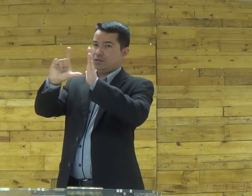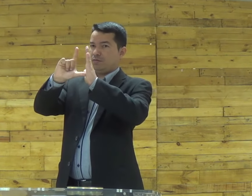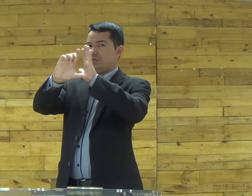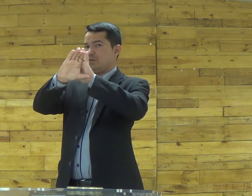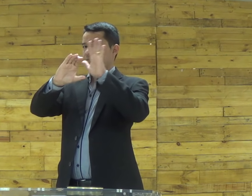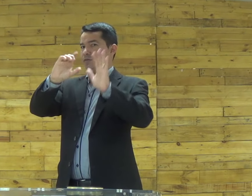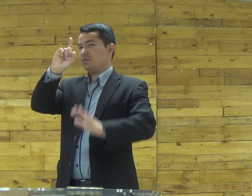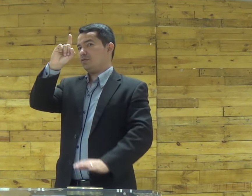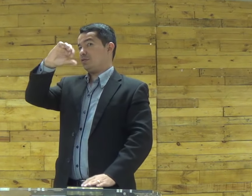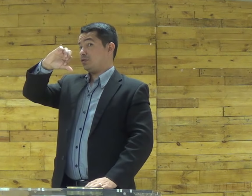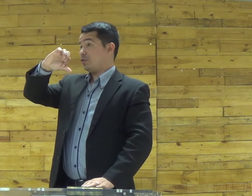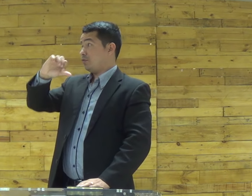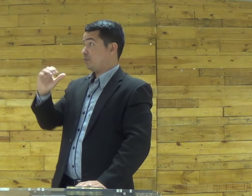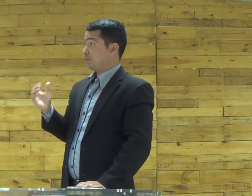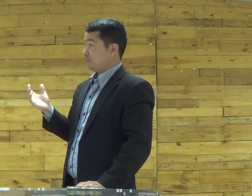aprender também com o Levítico